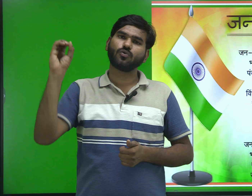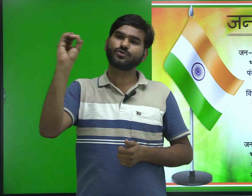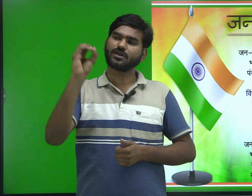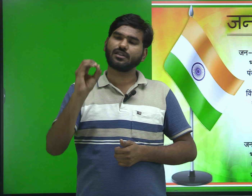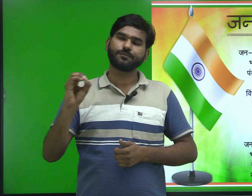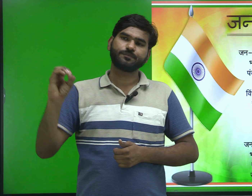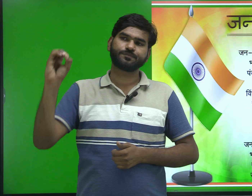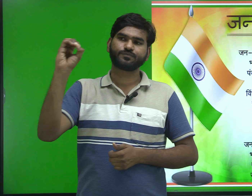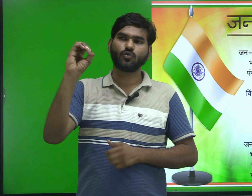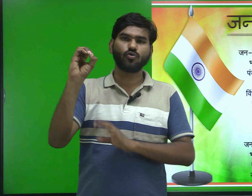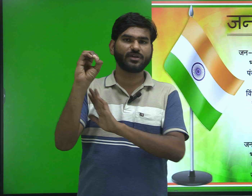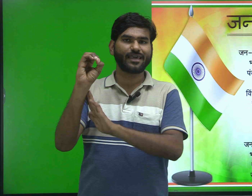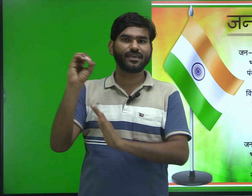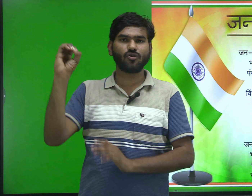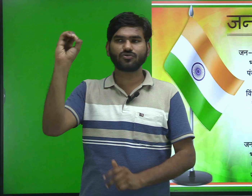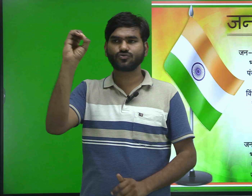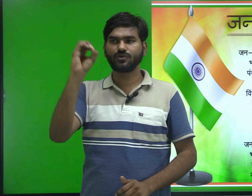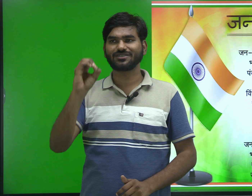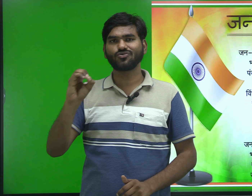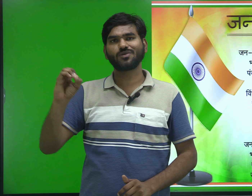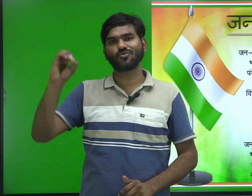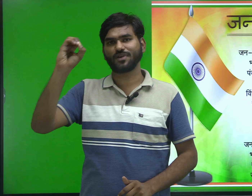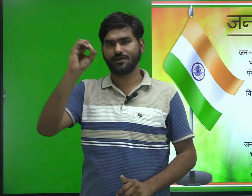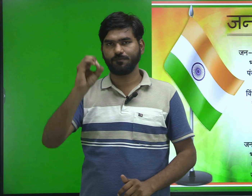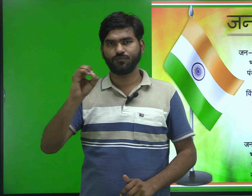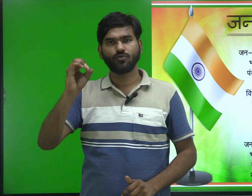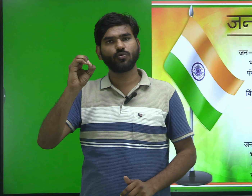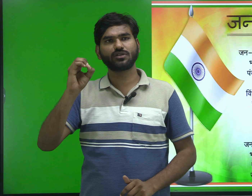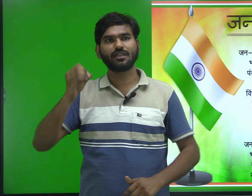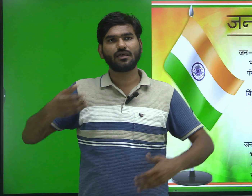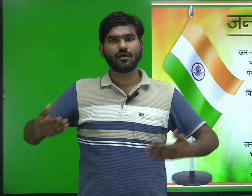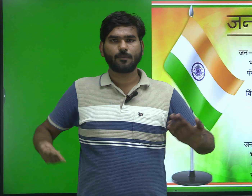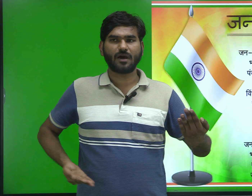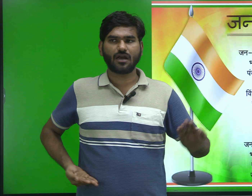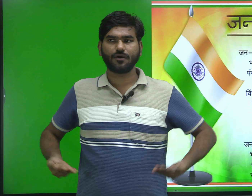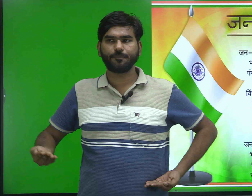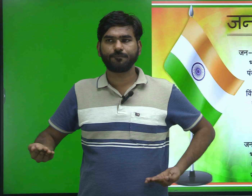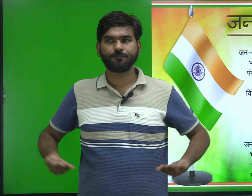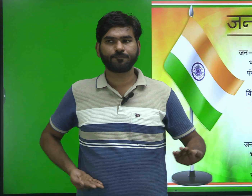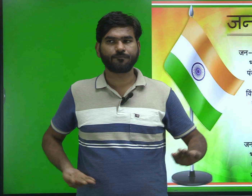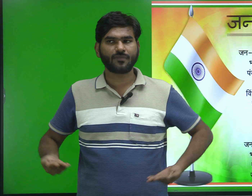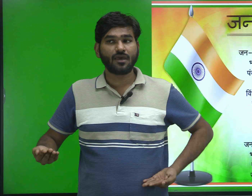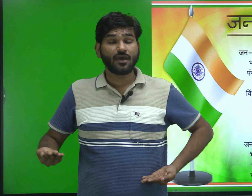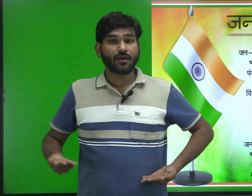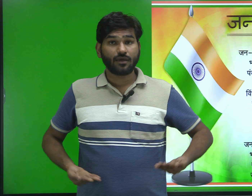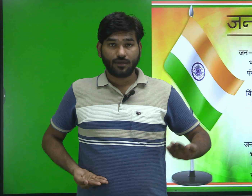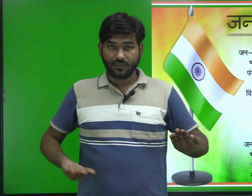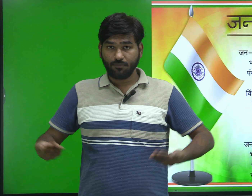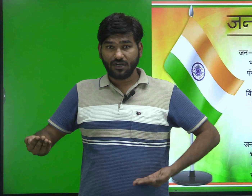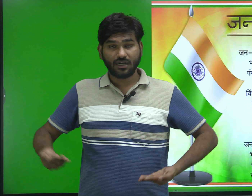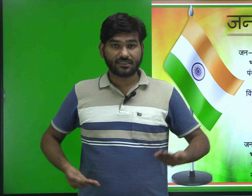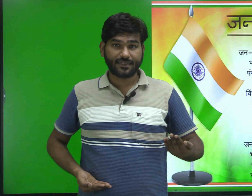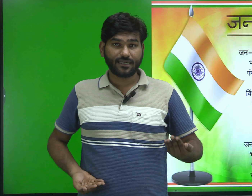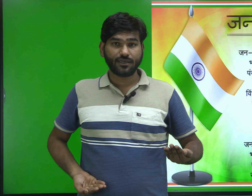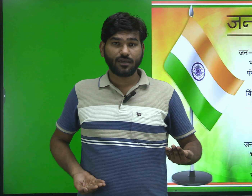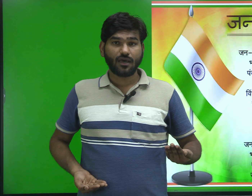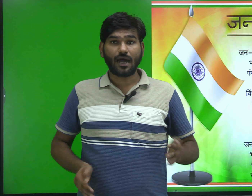उत्कल, ओ बनाइए और उसको ऐसे 2 बार घुमाइए। उत्कल बंग, ये बंग का साइन है। आप